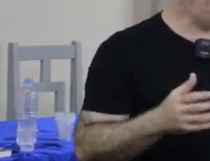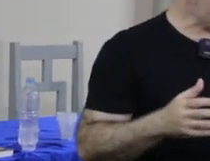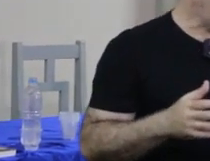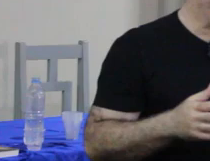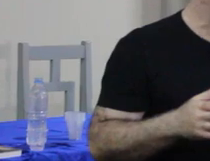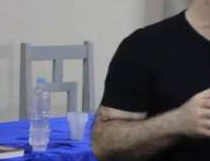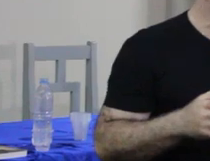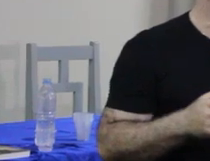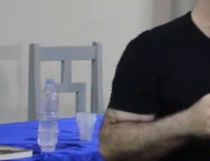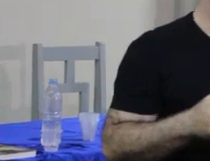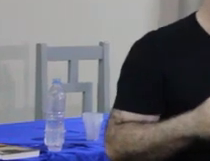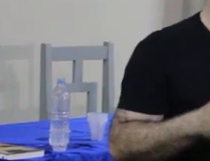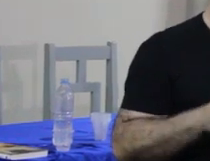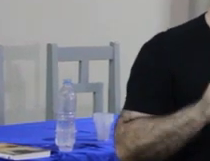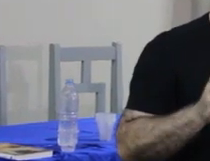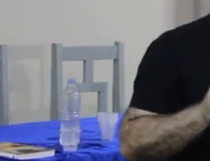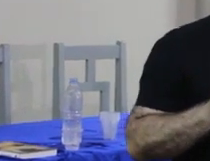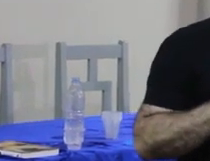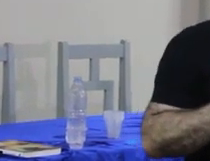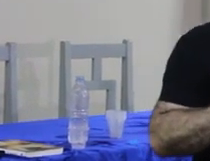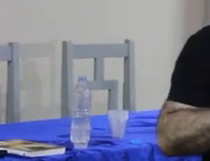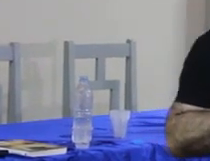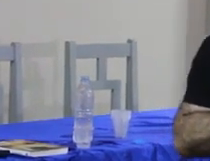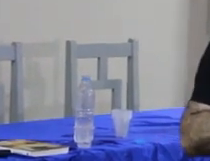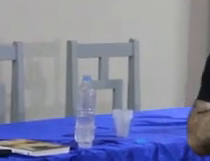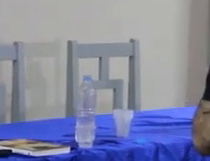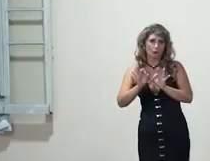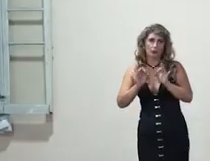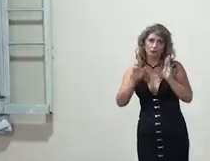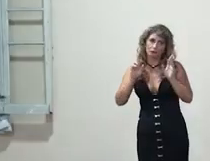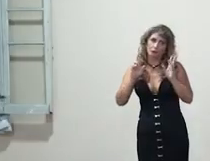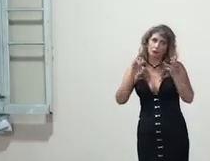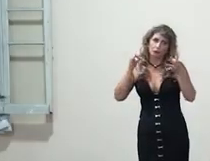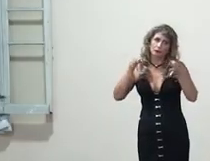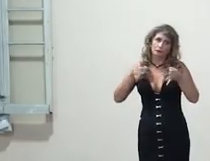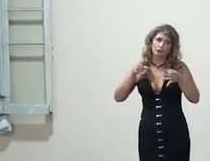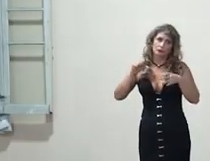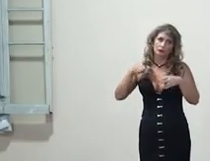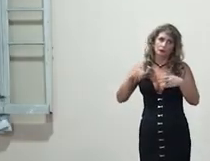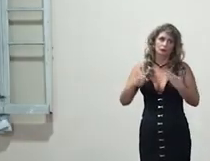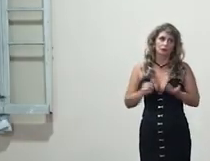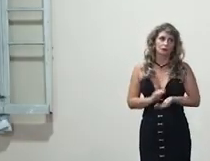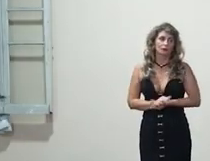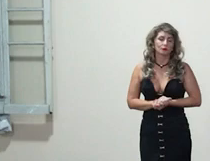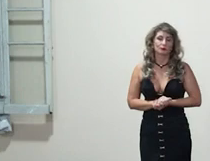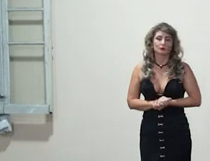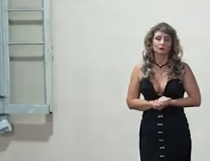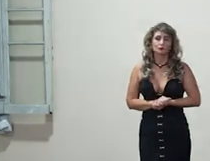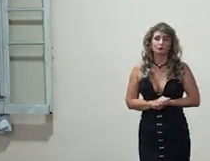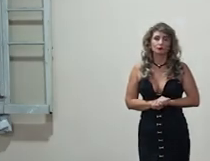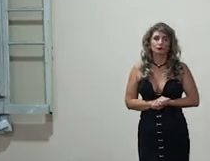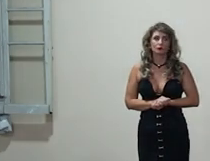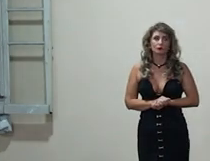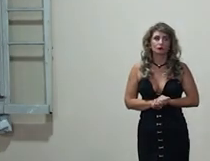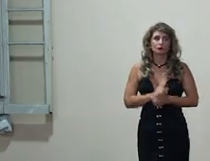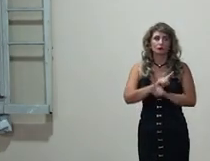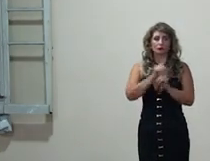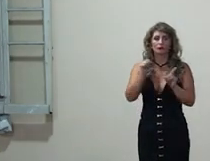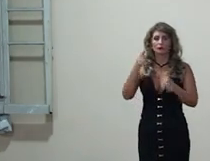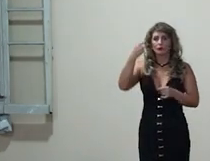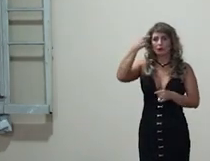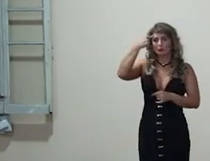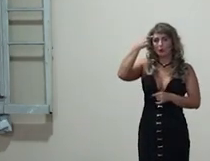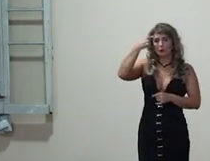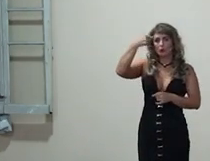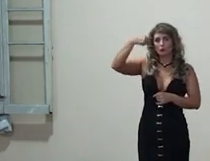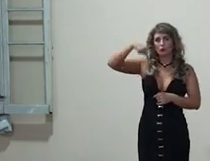eu acho que isso está sendo providenciado. Obviamente que sim, né, Juca? Eu acho, não sei. Mas eu penso que